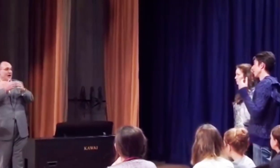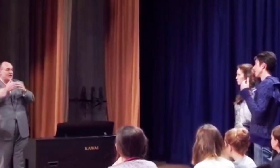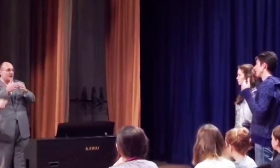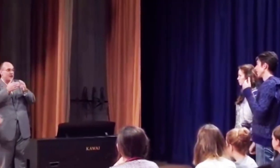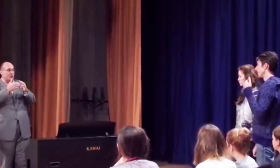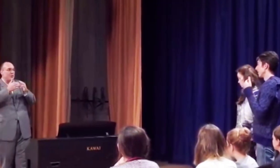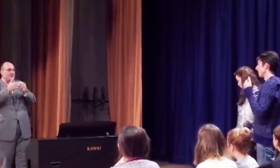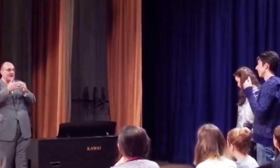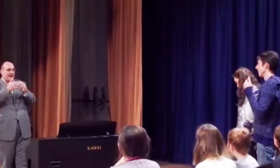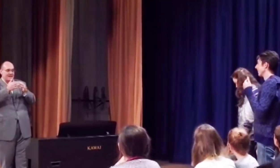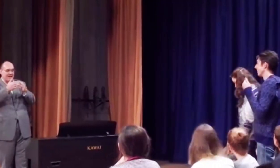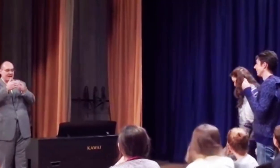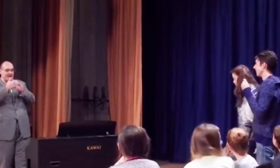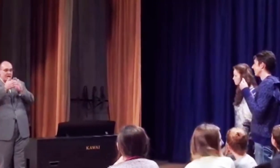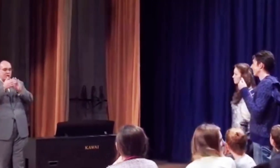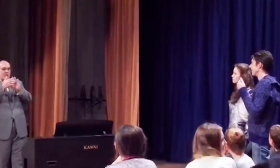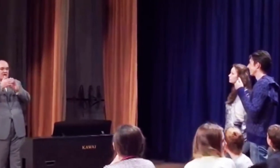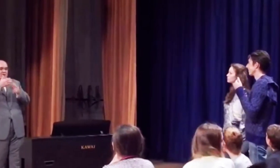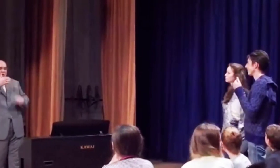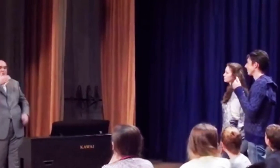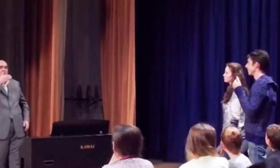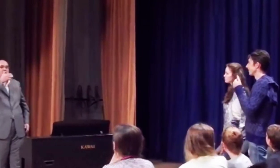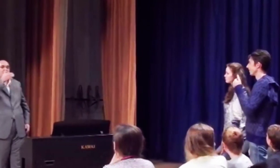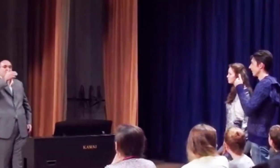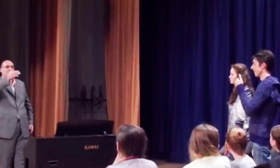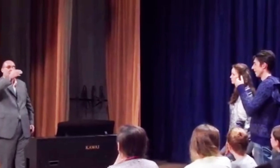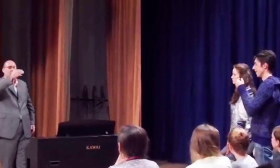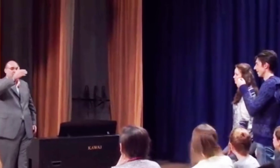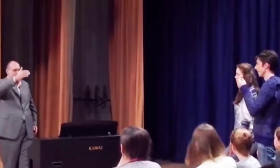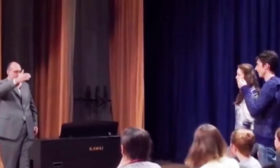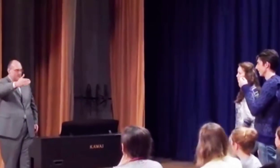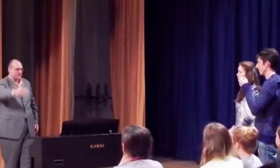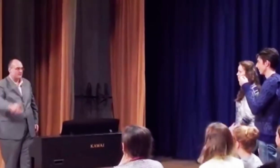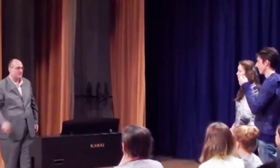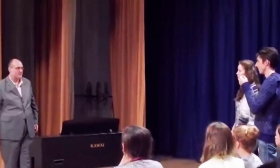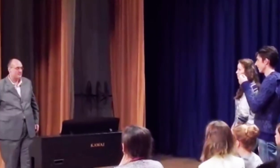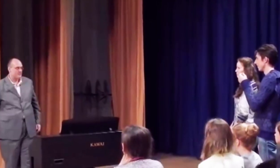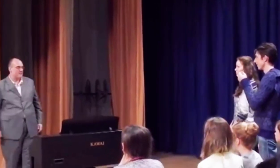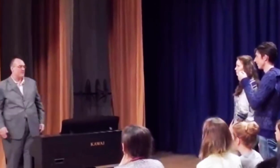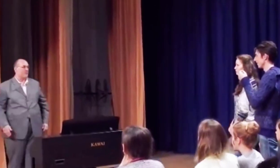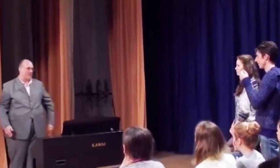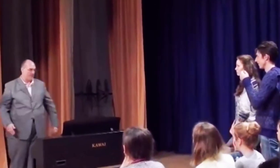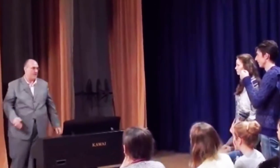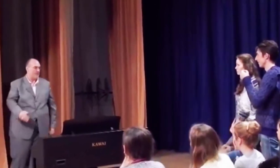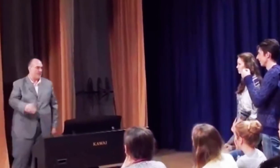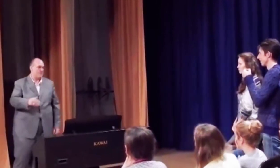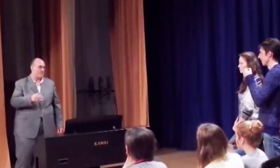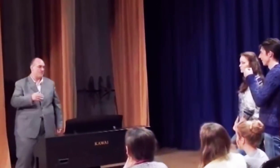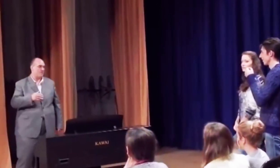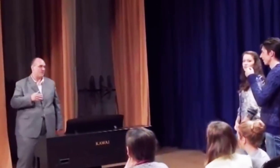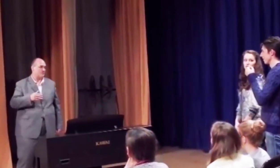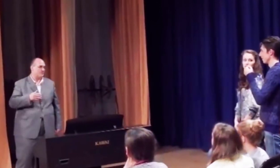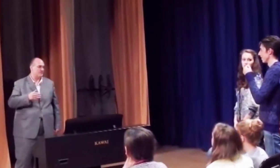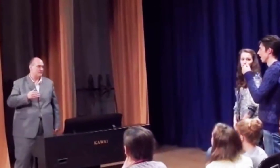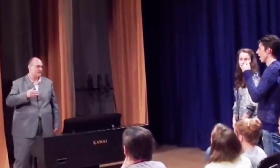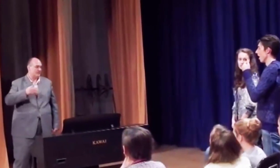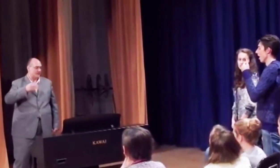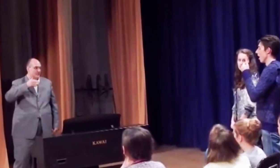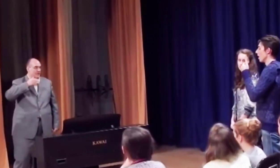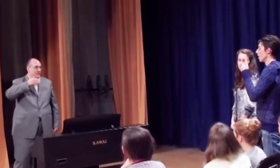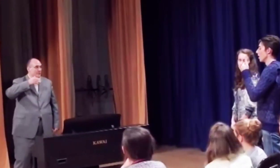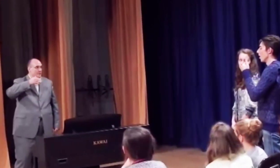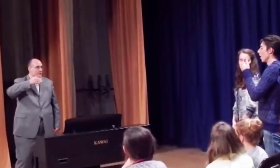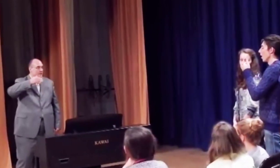Tu quando canti non pensare che stai cantando, guarda solo il movimento della voce. Quando paiosh, non думай о том, что ты поёшь. Просто думай о том, как ты ведёшь руку